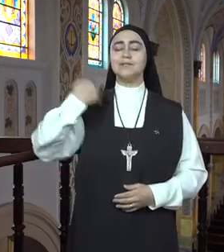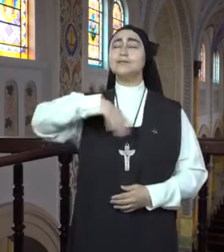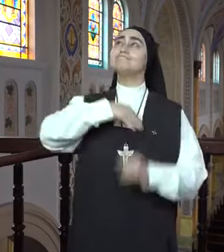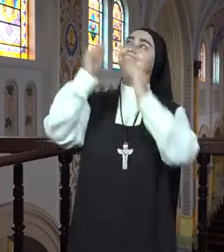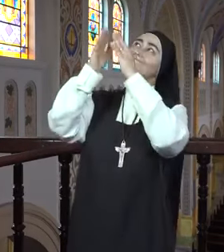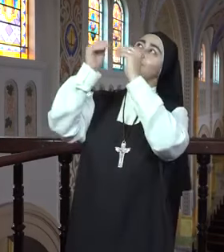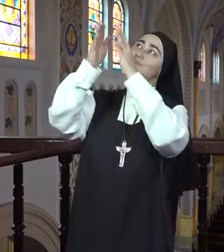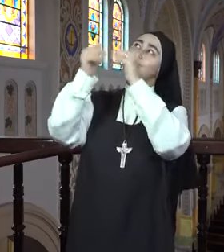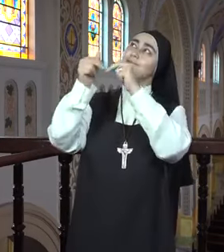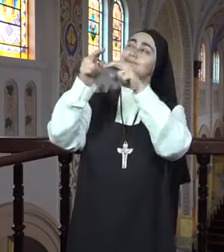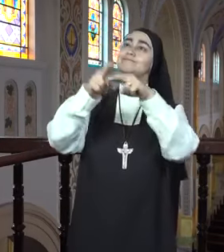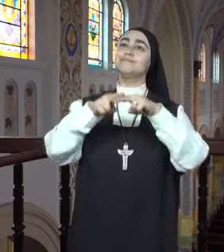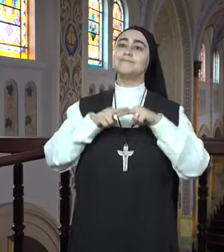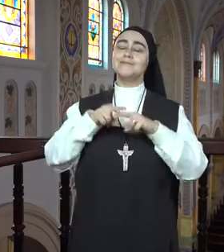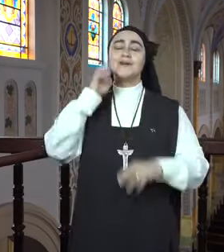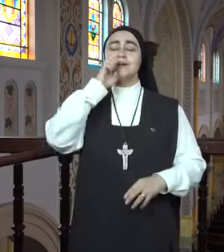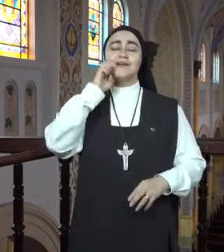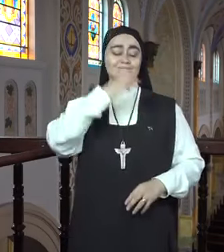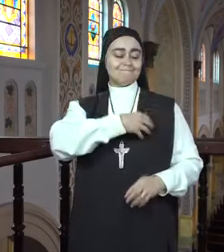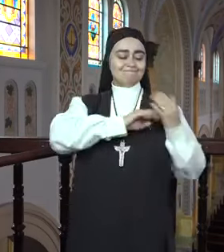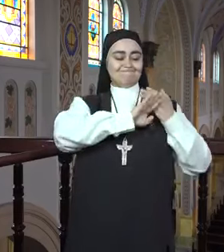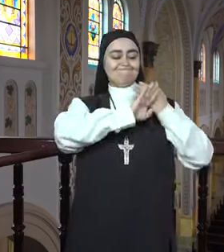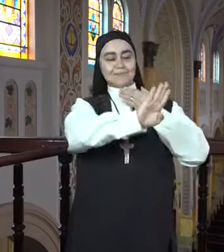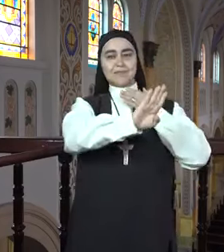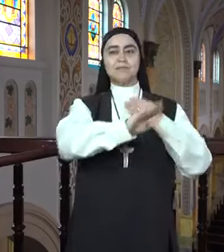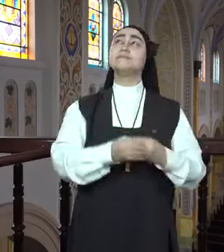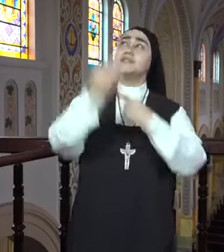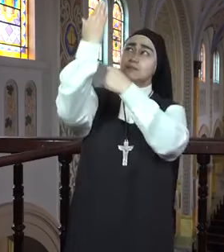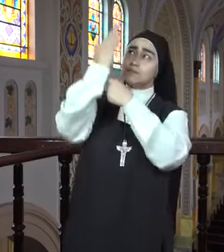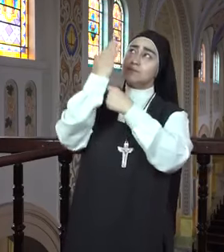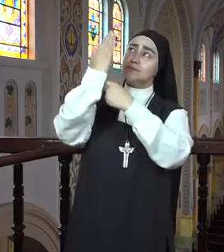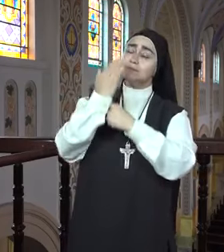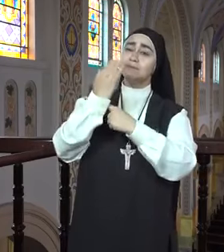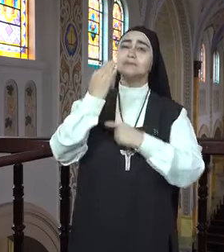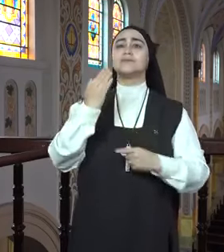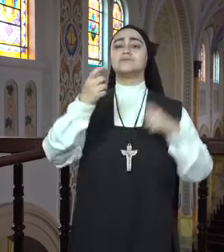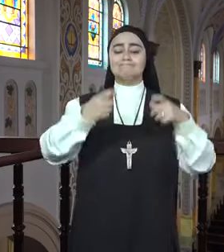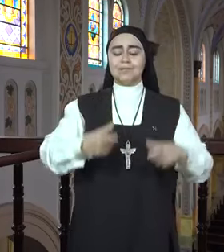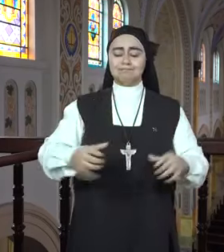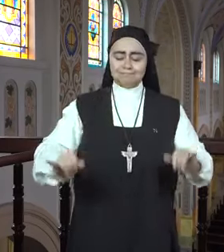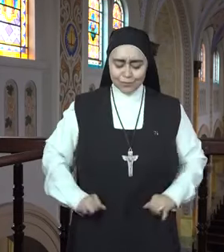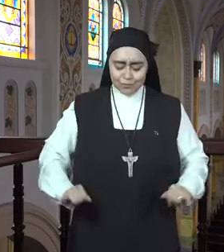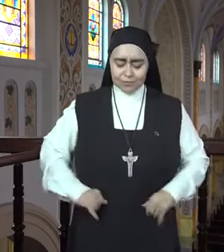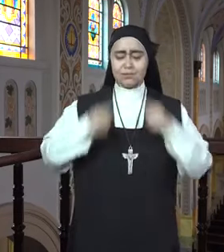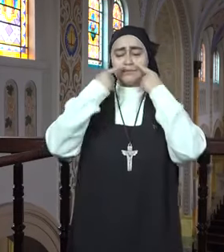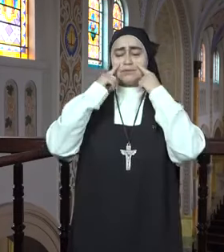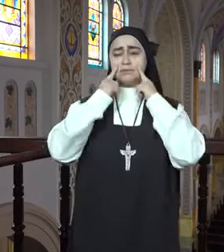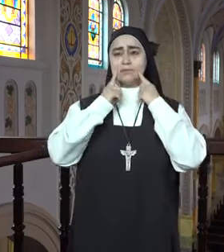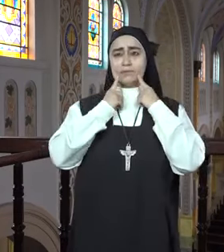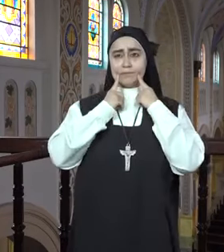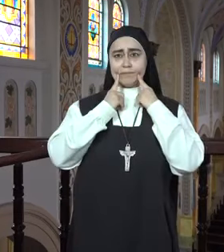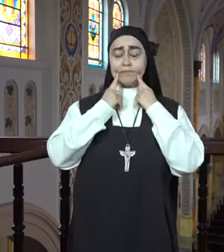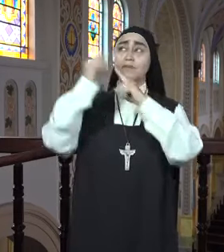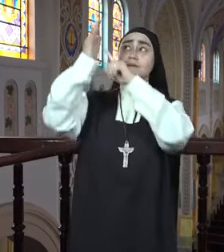bradamos, degredados filhos de Eva, a vós suspiramos, gemendo e chorando neste vale de lágrimas. Eia,